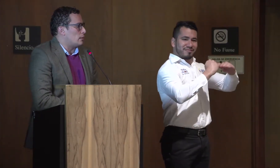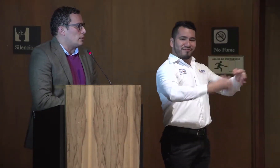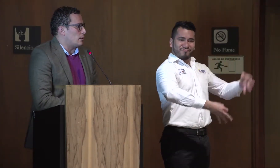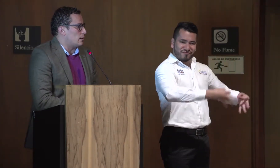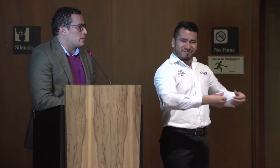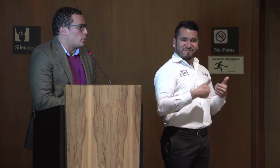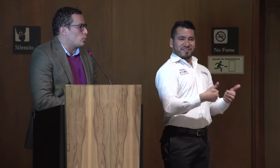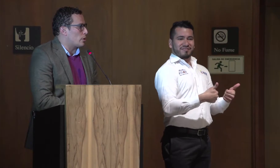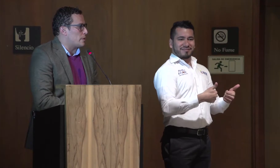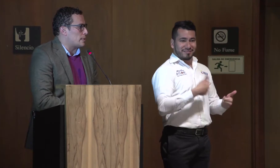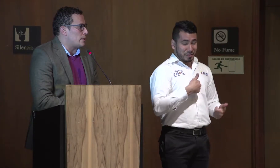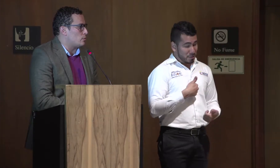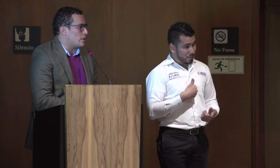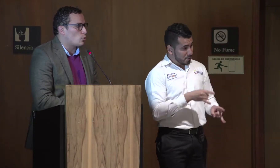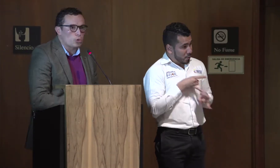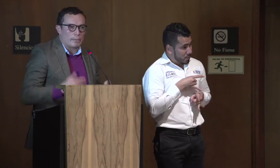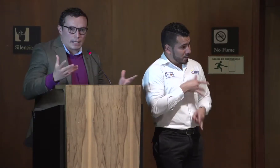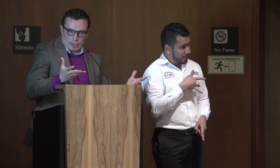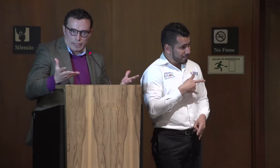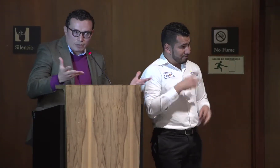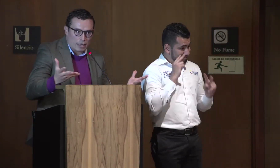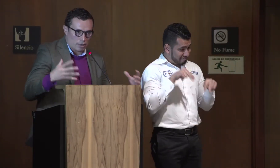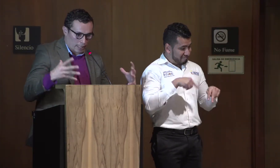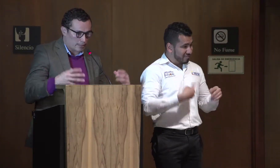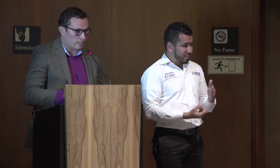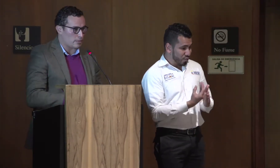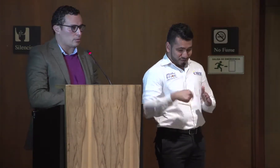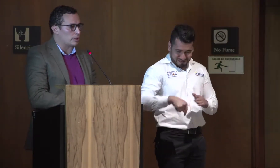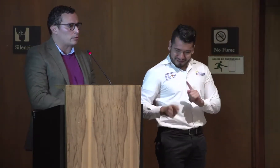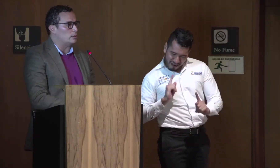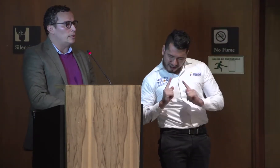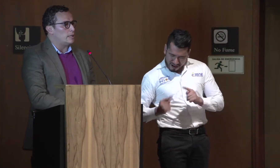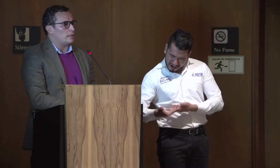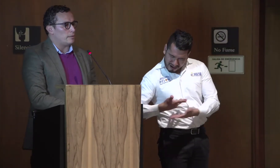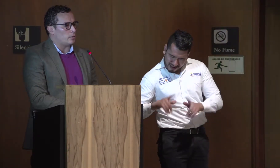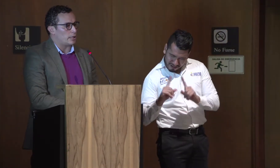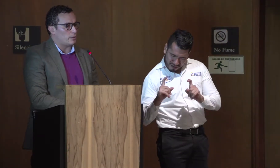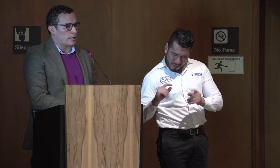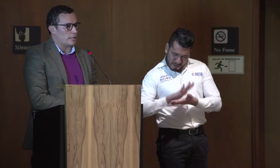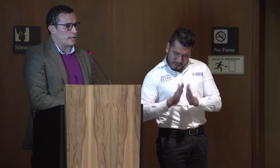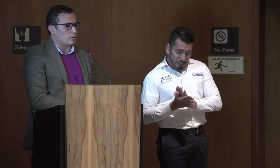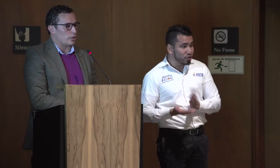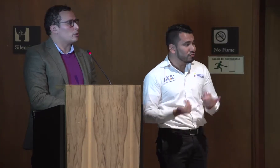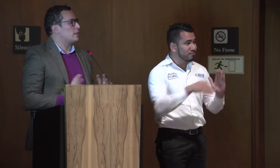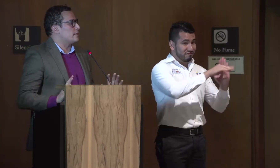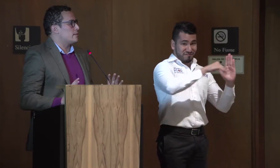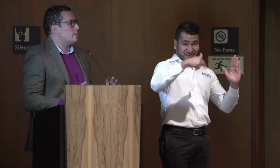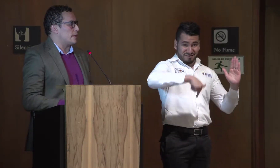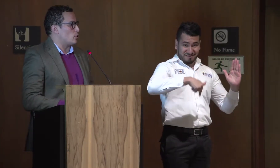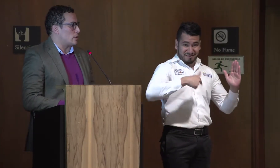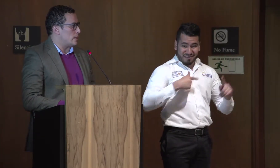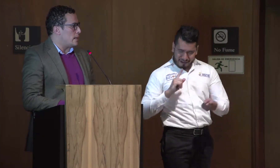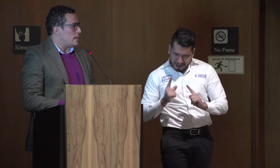producto, que empieza siendo una excusa para tener un diálogo acá en este espacio concreto de la Biblioteca Luis Ángel Arango, siento que tiene